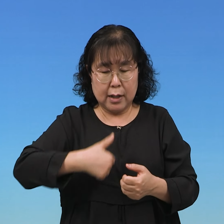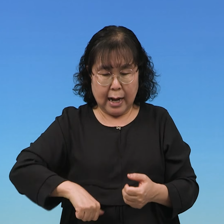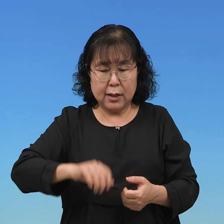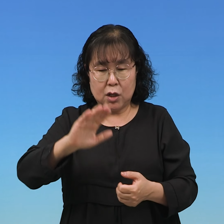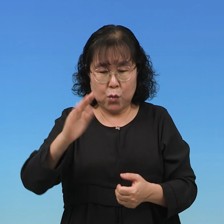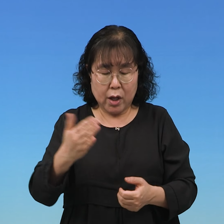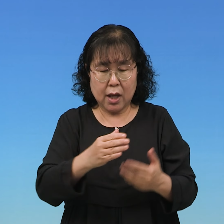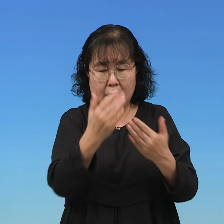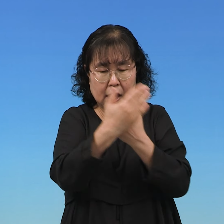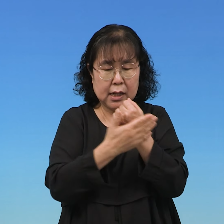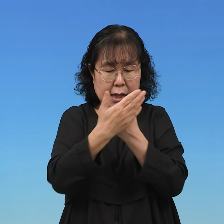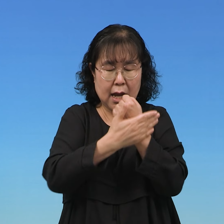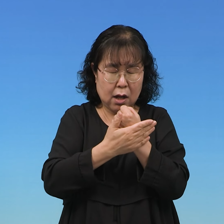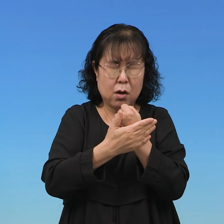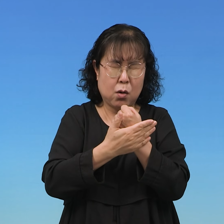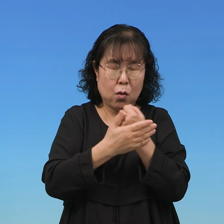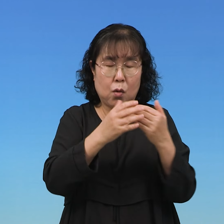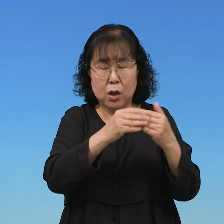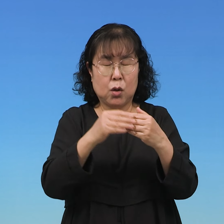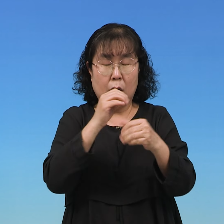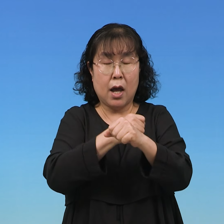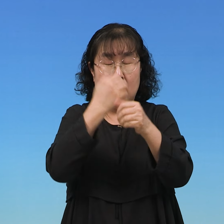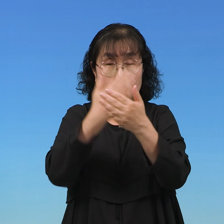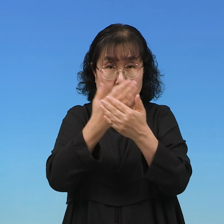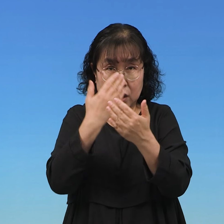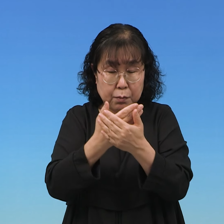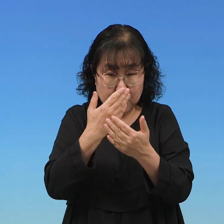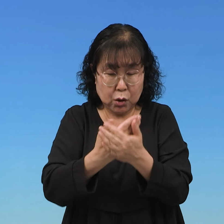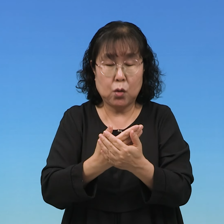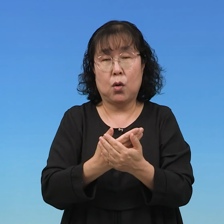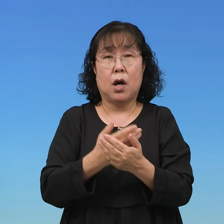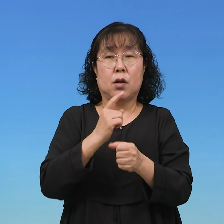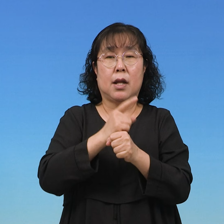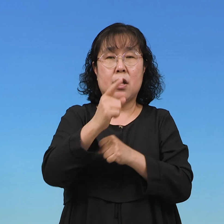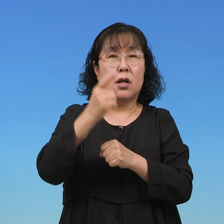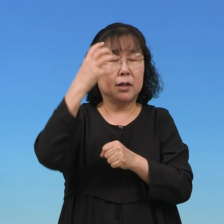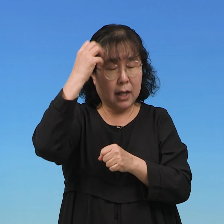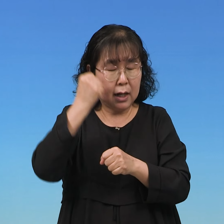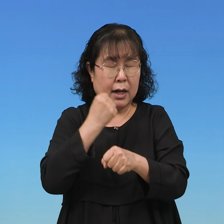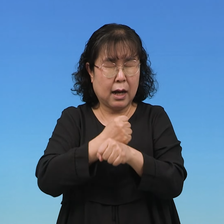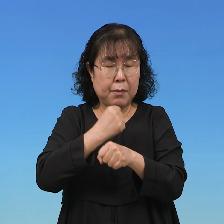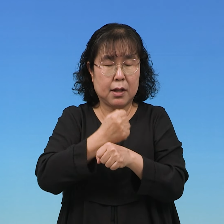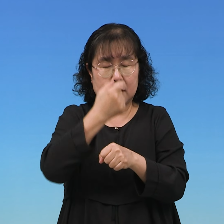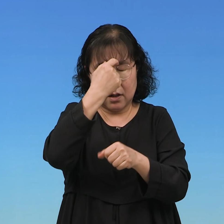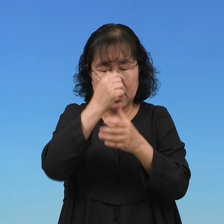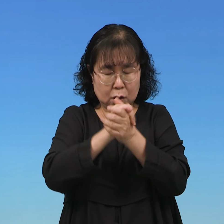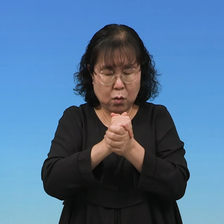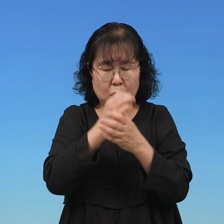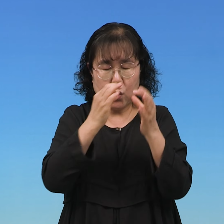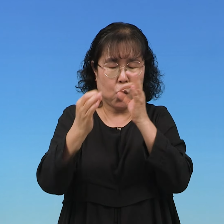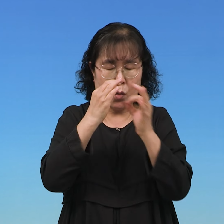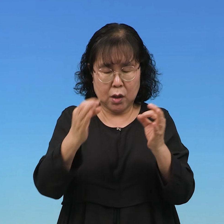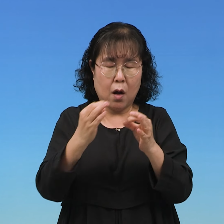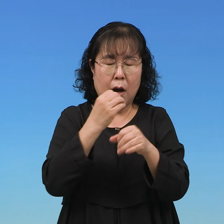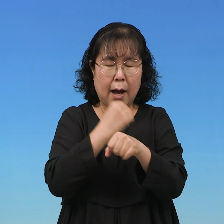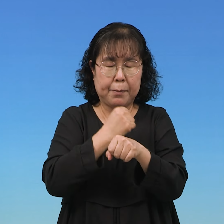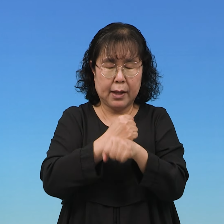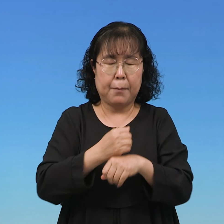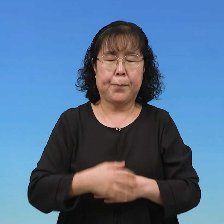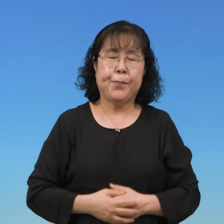그렇게 은혜로 인도하여 주시기 원합니다. 우리 내년을 기약하면서 우리 한번 합심해서 한 목소리로 같이 기도하기 원합니다.